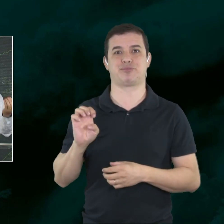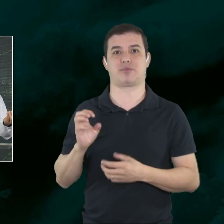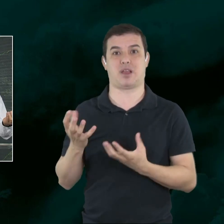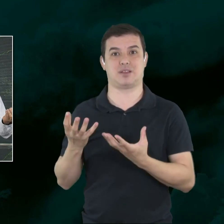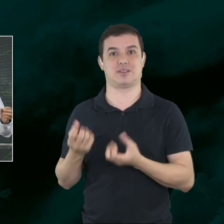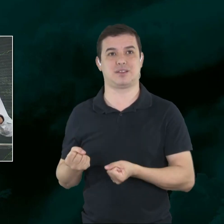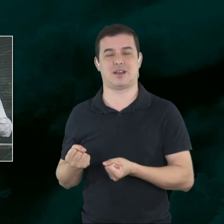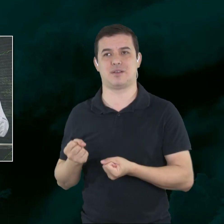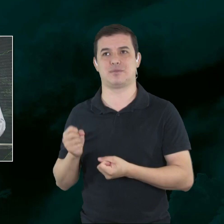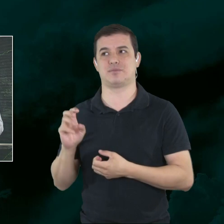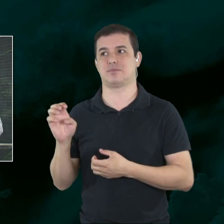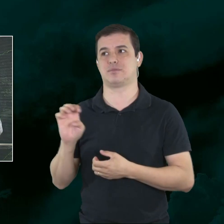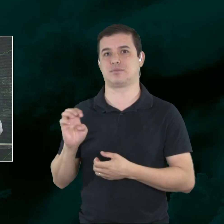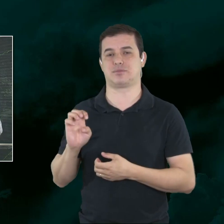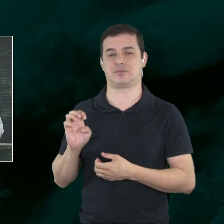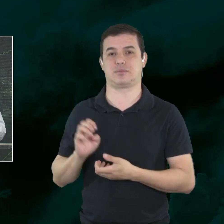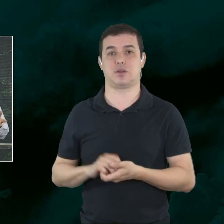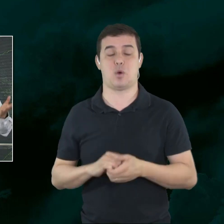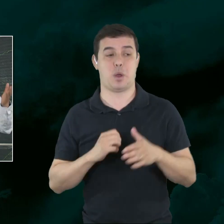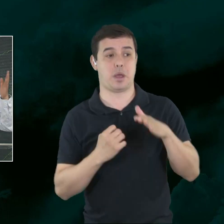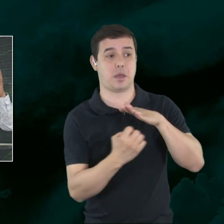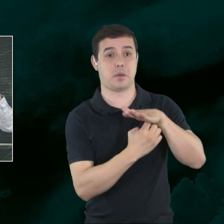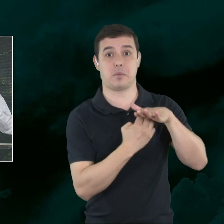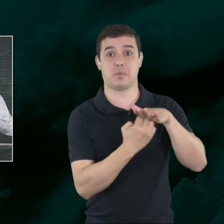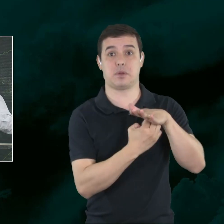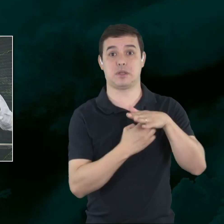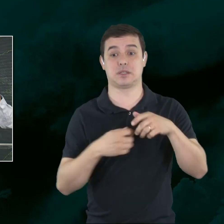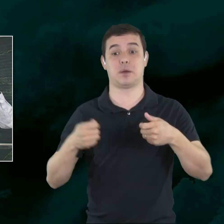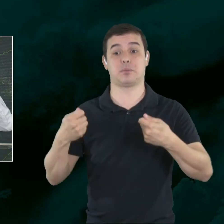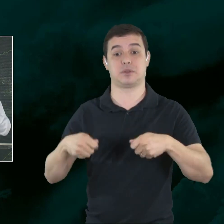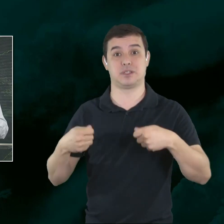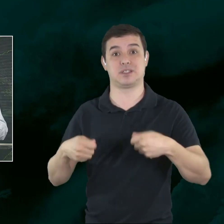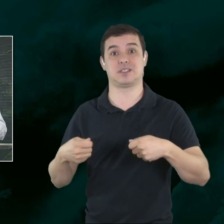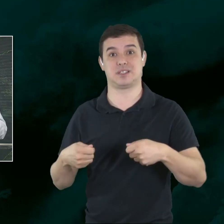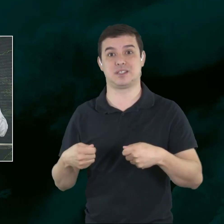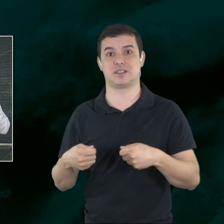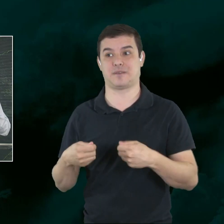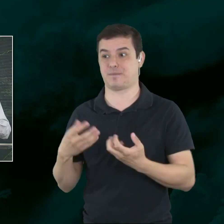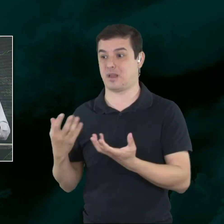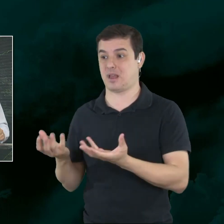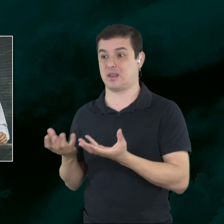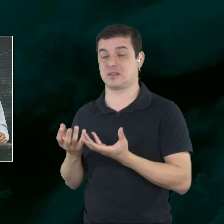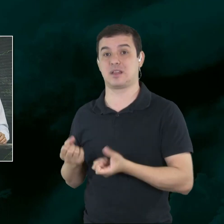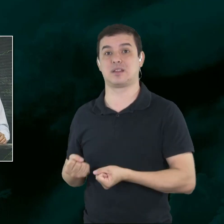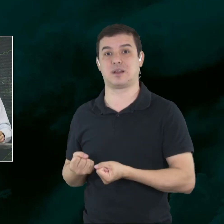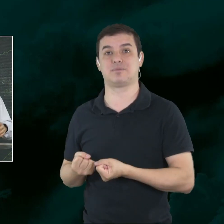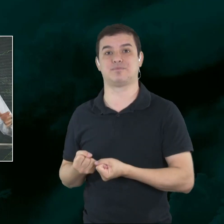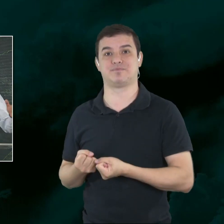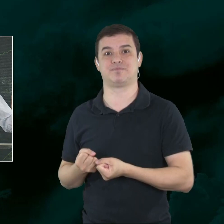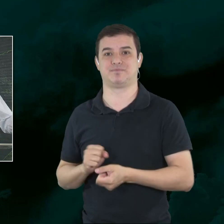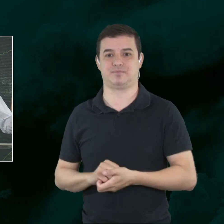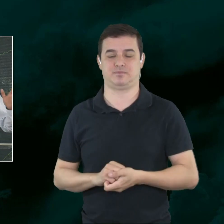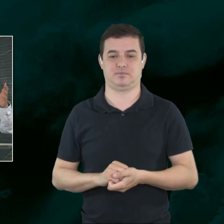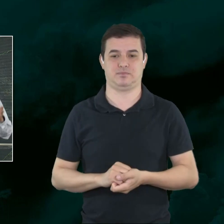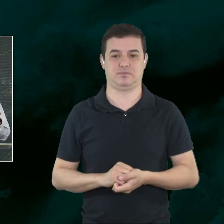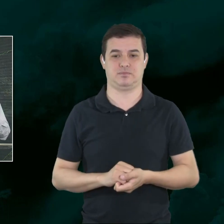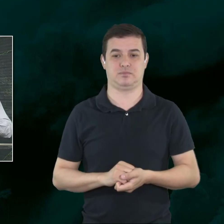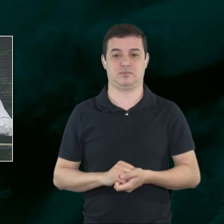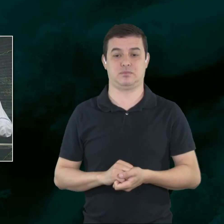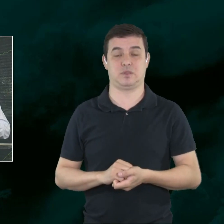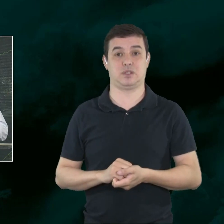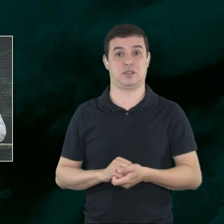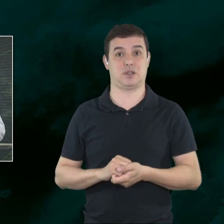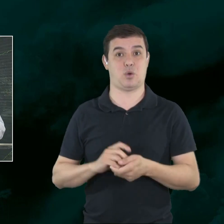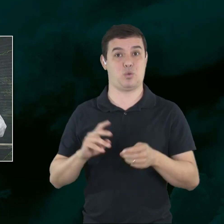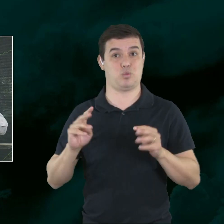companhias grandes, das empresas grandes, que já têm esse alinhamento com esse movimento. Queridos irmãos, isso tudo visa